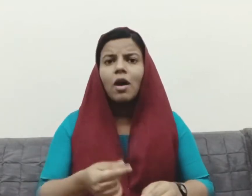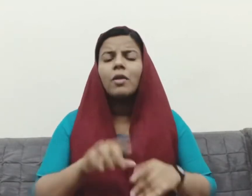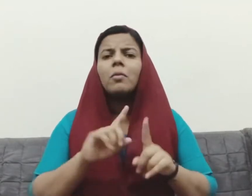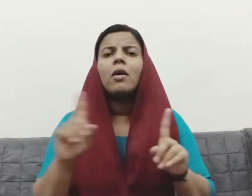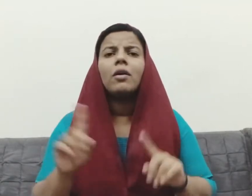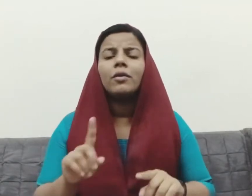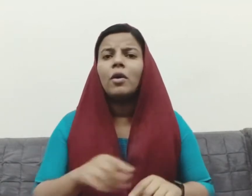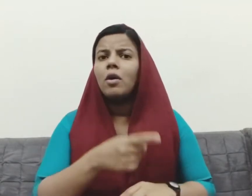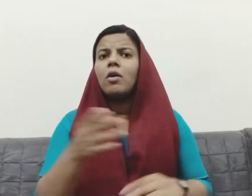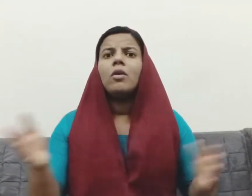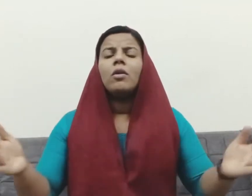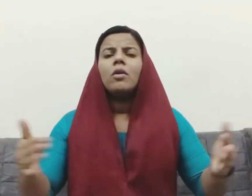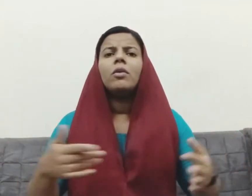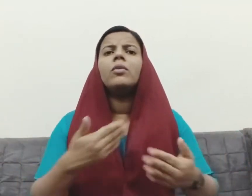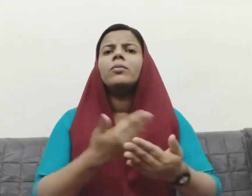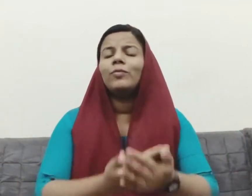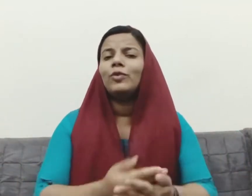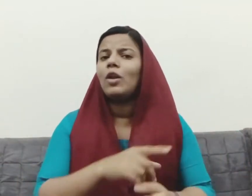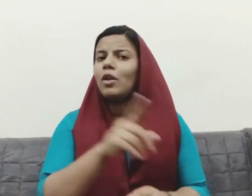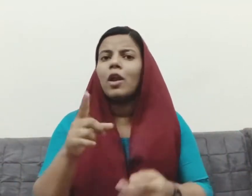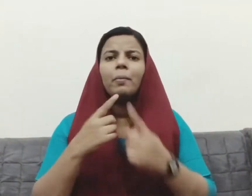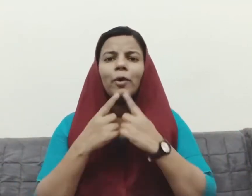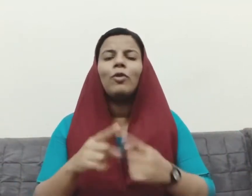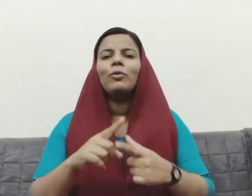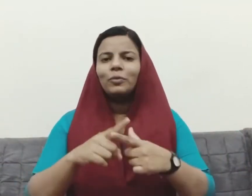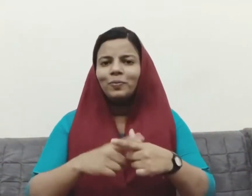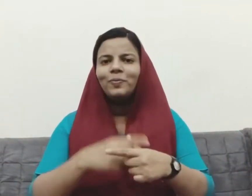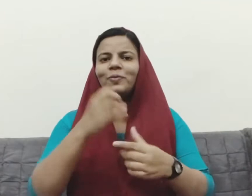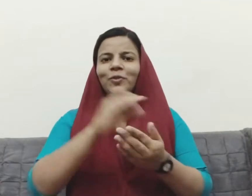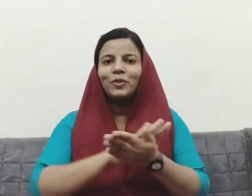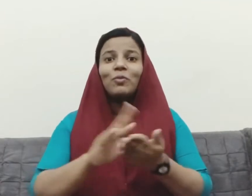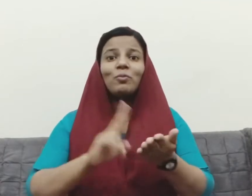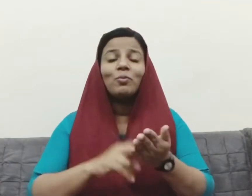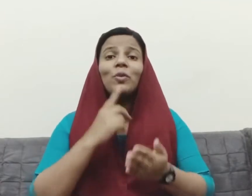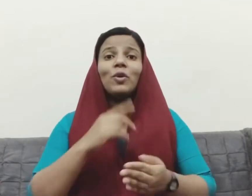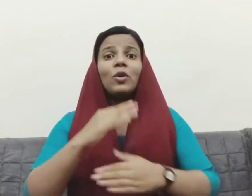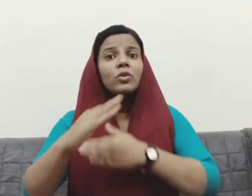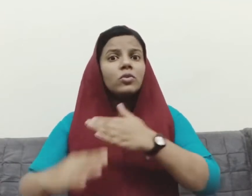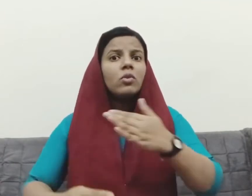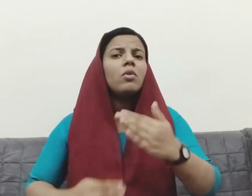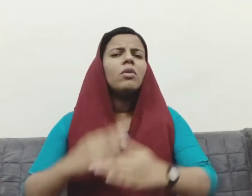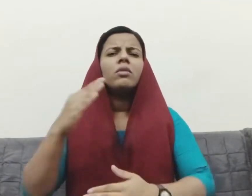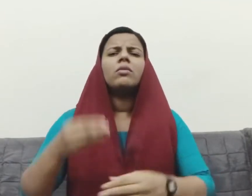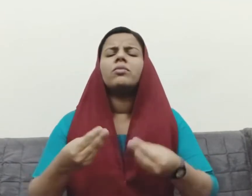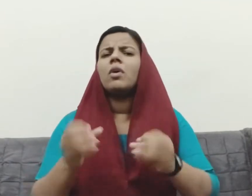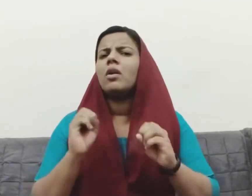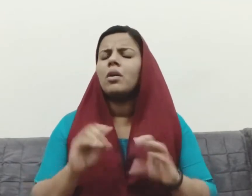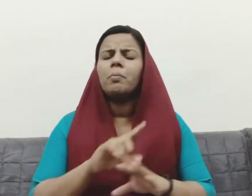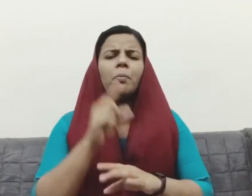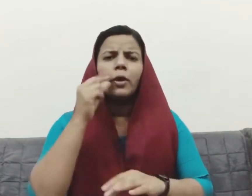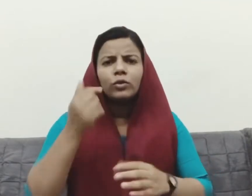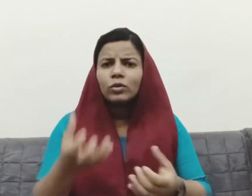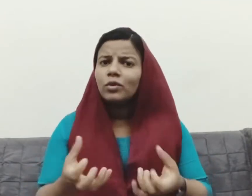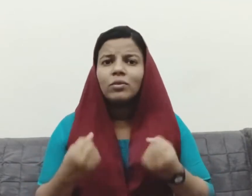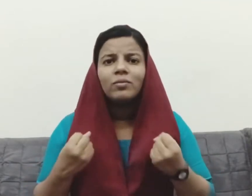കഴിപ്പിക്കുന്നു, എല്ലാവരും അവൻ്റെ അടുക്കൽ ചെല്ലുന്നു എന്ന് പറഞ്ഞു. അതിന് യോഹന്നാൻ, സ്വർഗത്തിൽ നിന്ന് കൊടുത്തിട്ടല്ലാതെ മനുഷ്യന് ഒന്നും